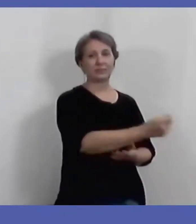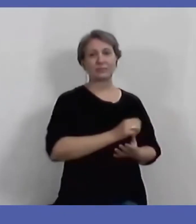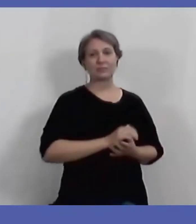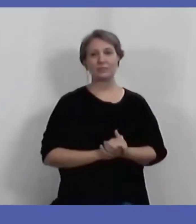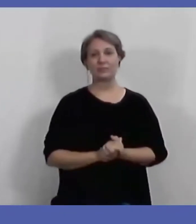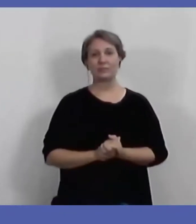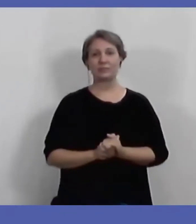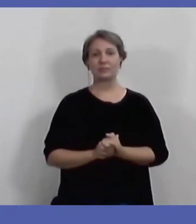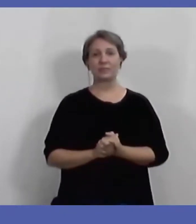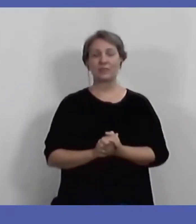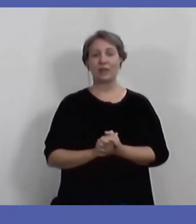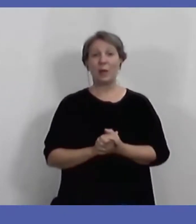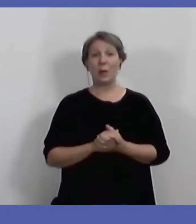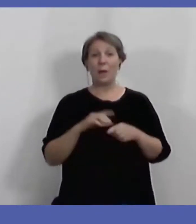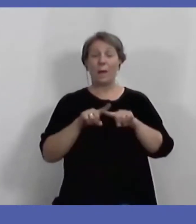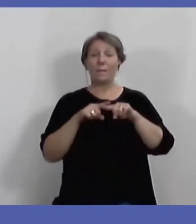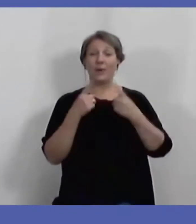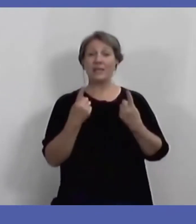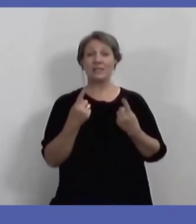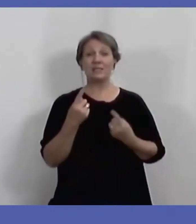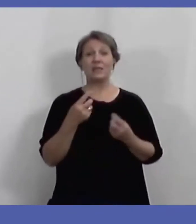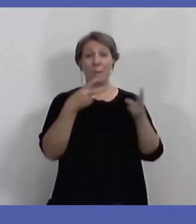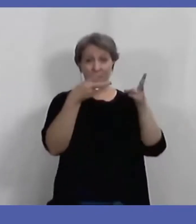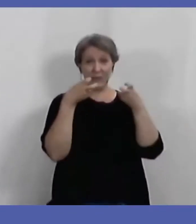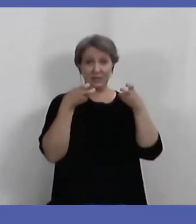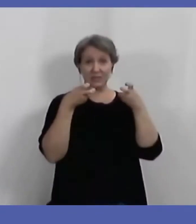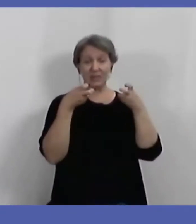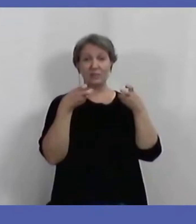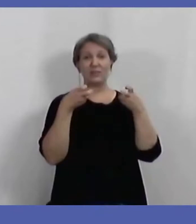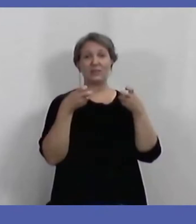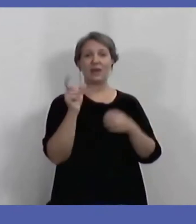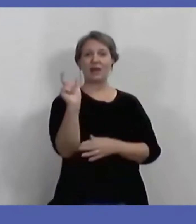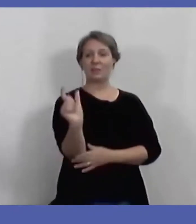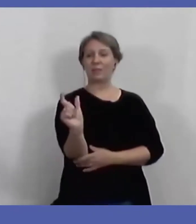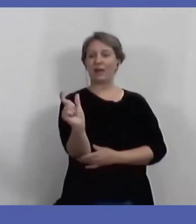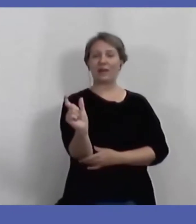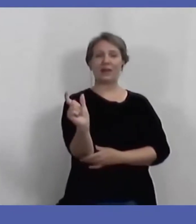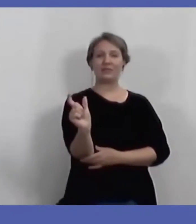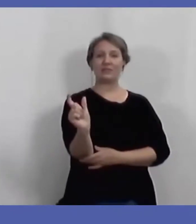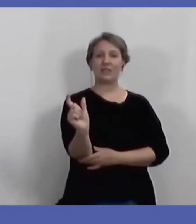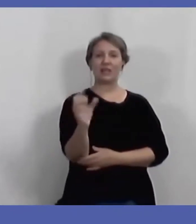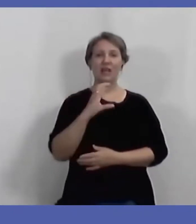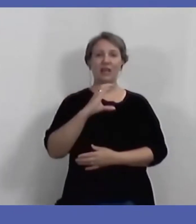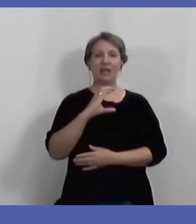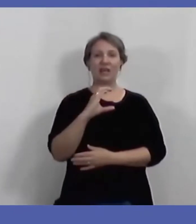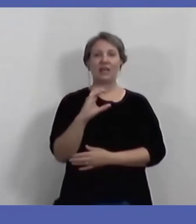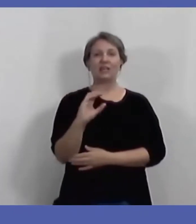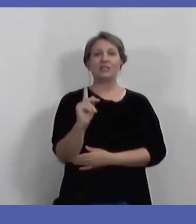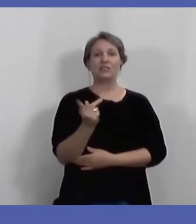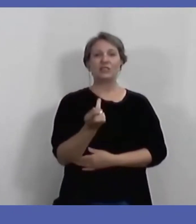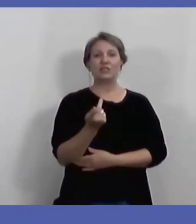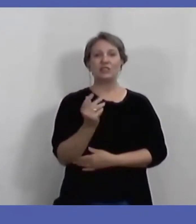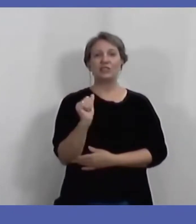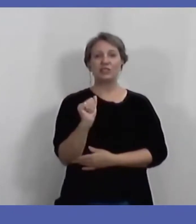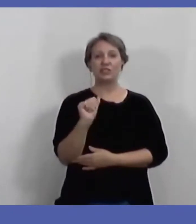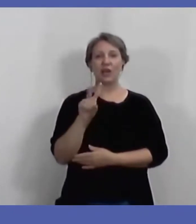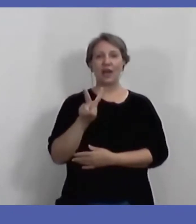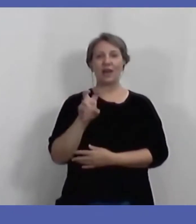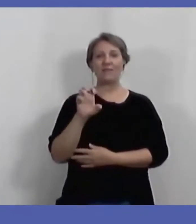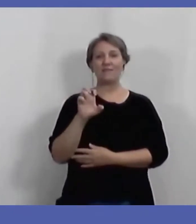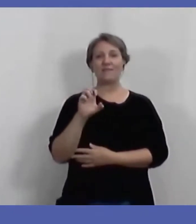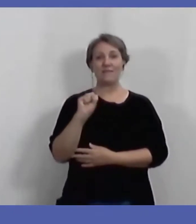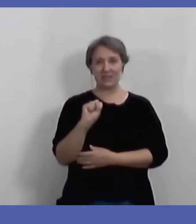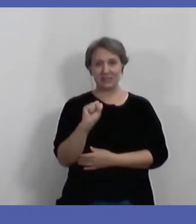muito bem por que chave está em plural. Mas é muito maravilhoso, irmãos. Pedro,